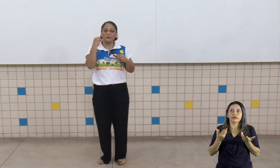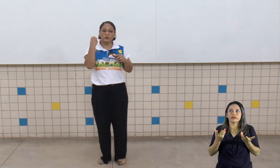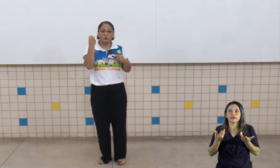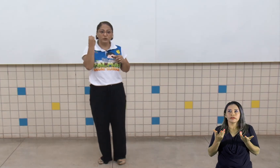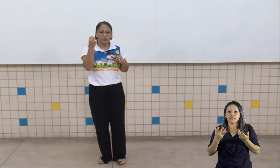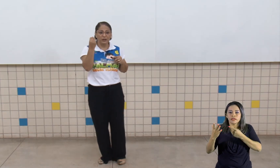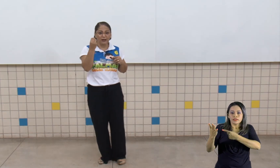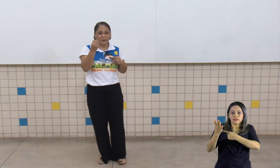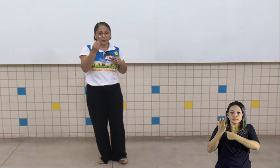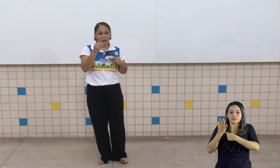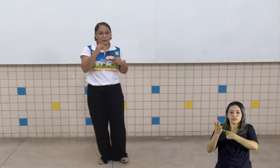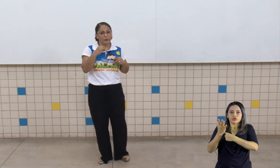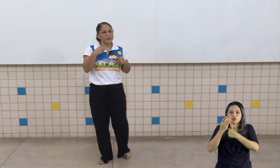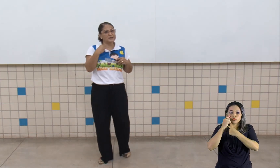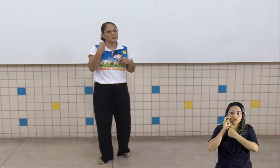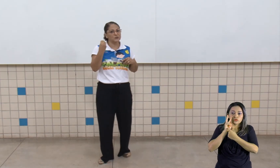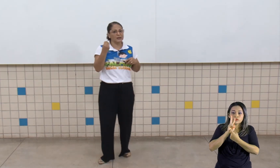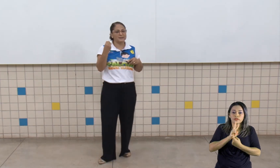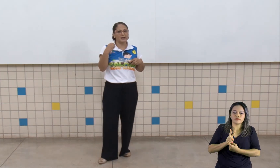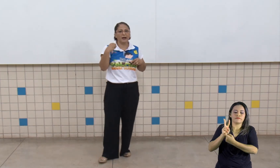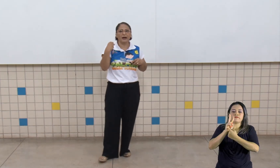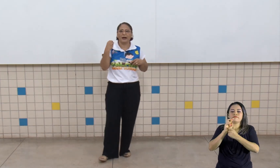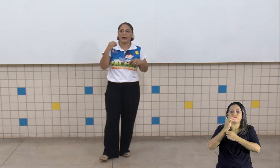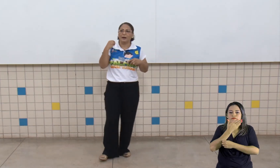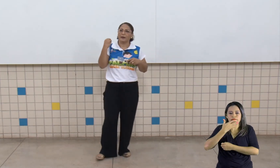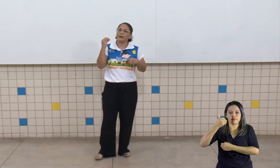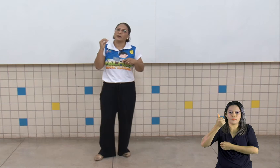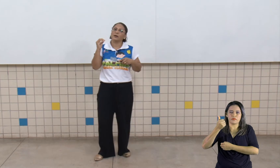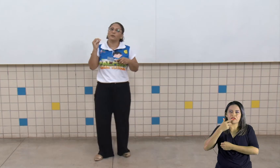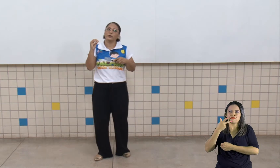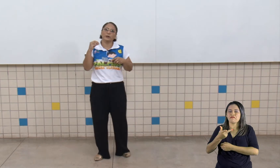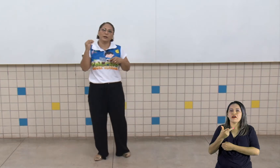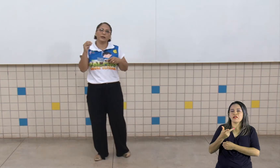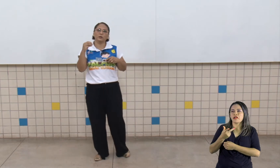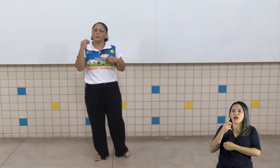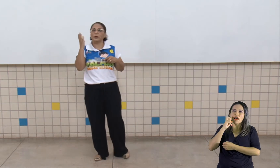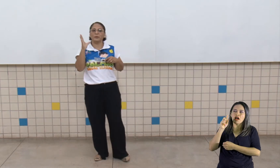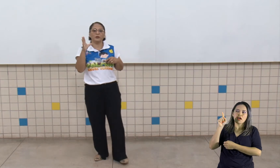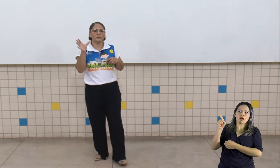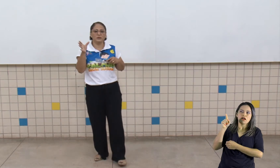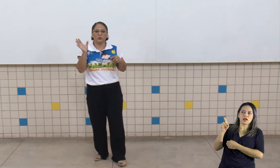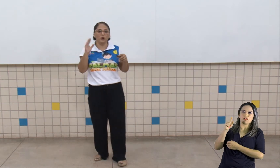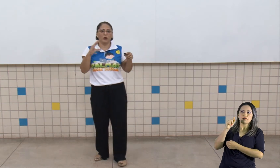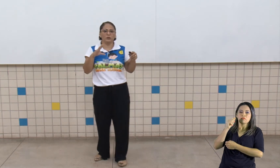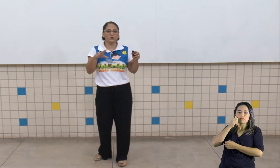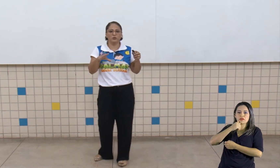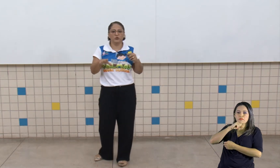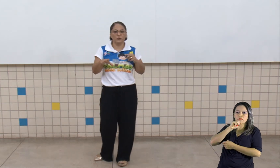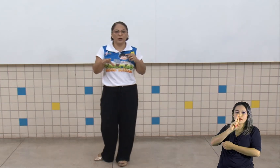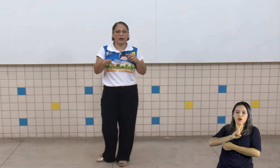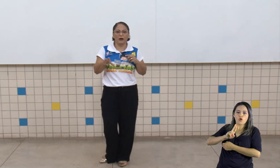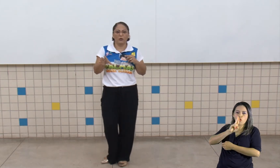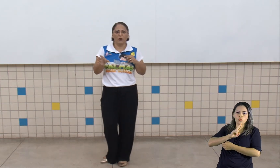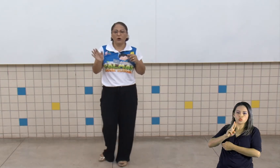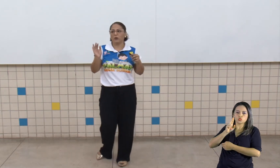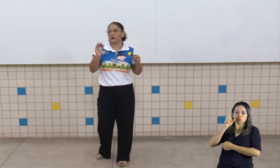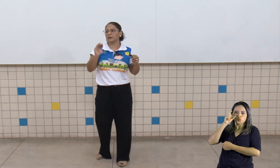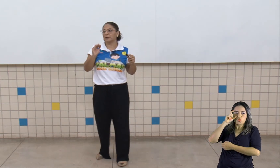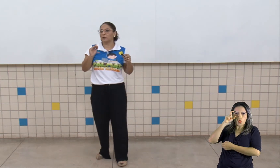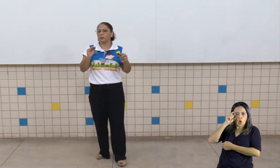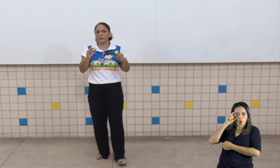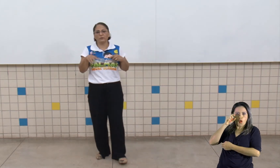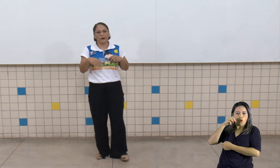me ajude a enxergar melhor. Por isso que a gente fala assim, fulano, a minha mãe usa um óculos multifocal,